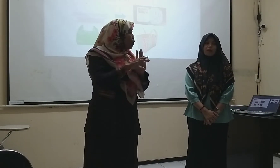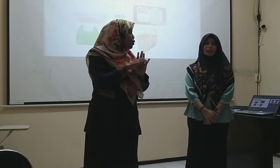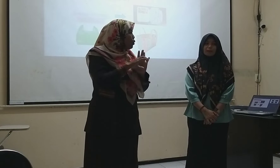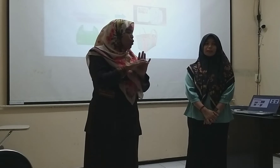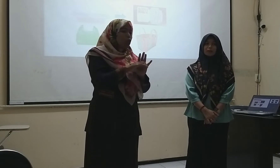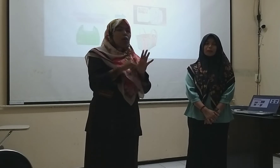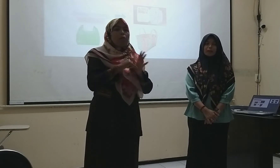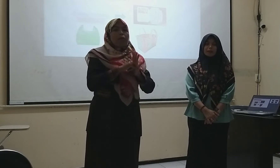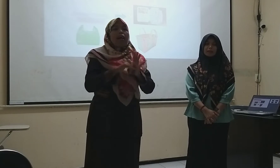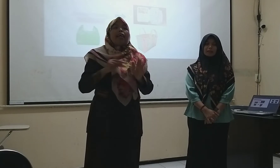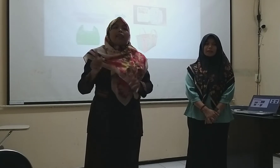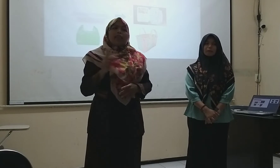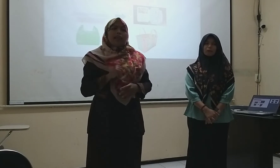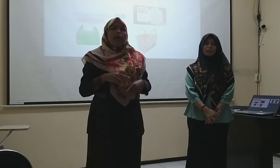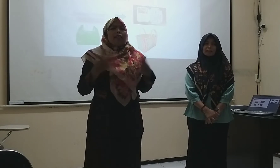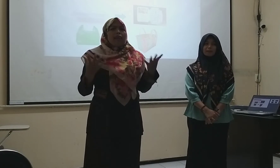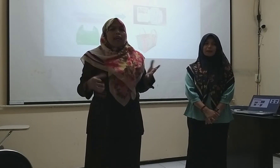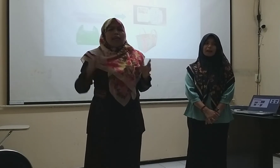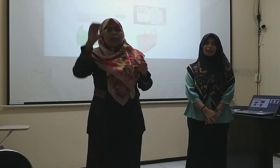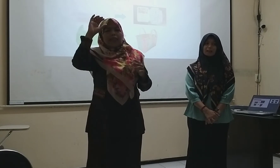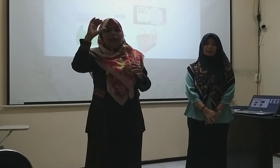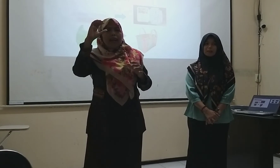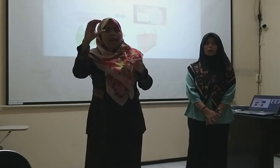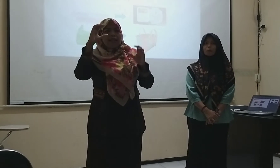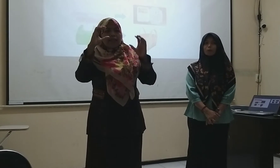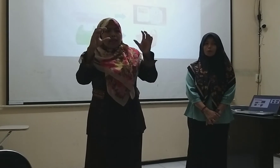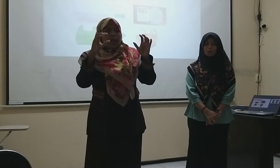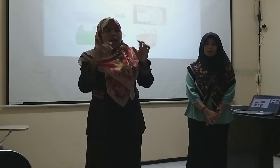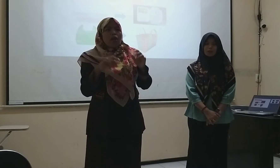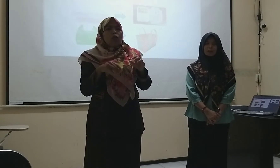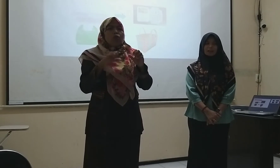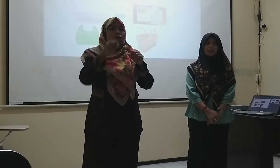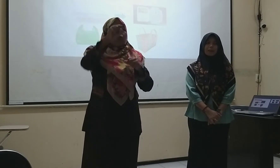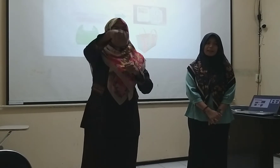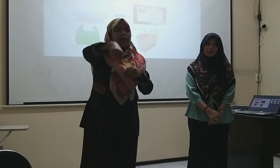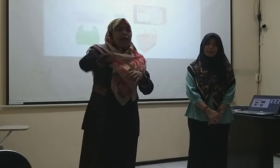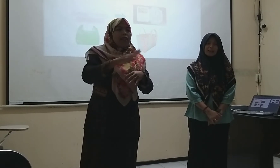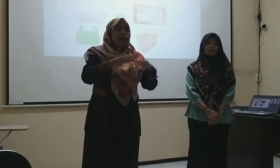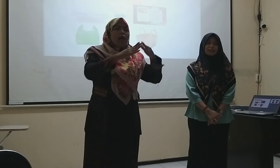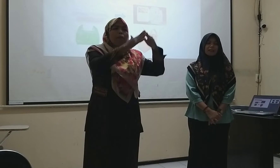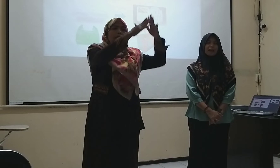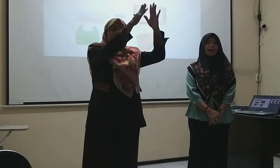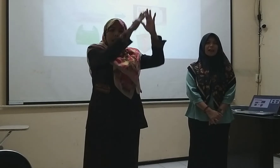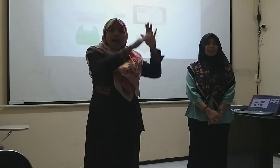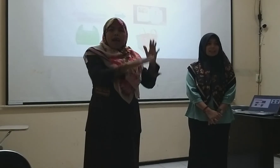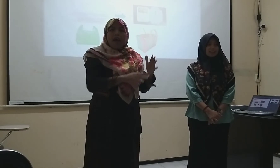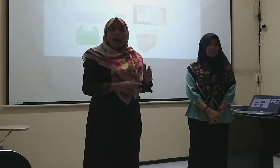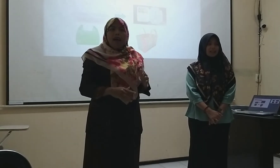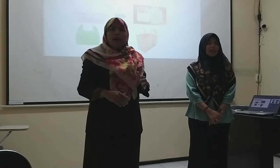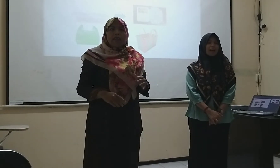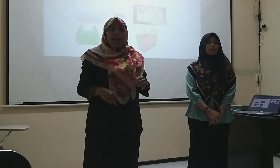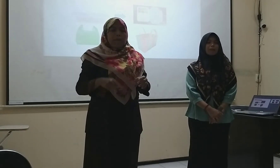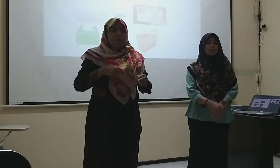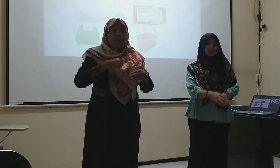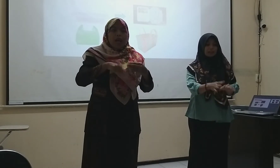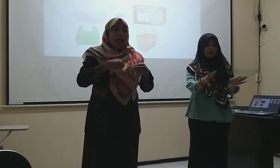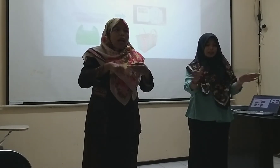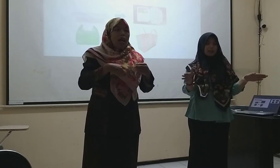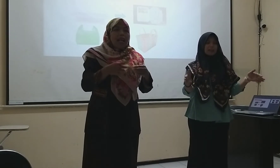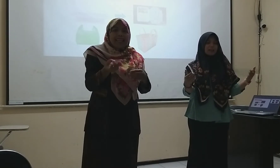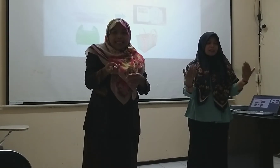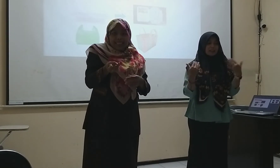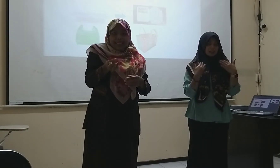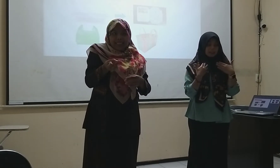contoh bahwa kita itu bagaimana cara mengurangi sampah agar tidak menumpuk, agar tidak banyak hal-hal kecil. Apabila